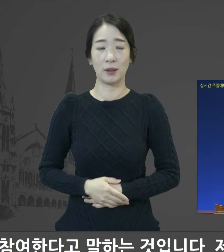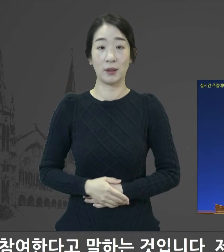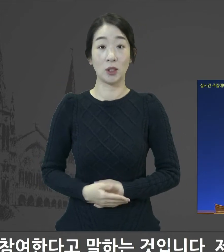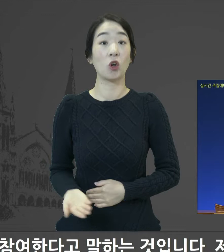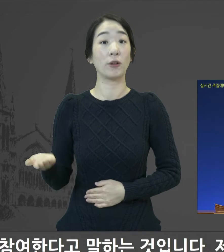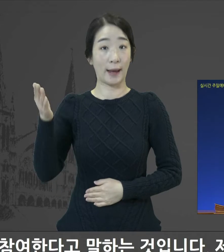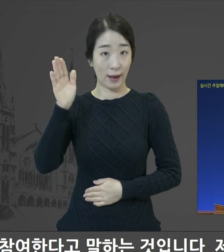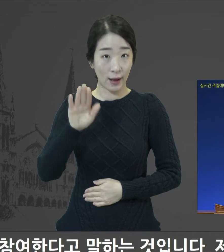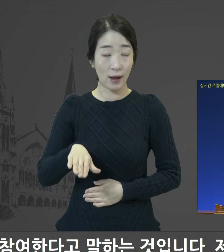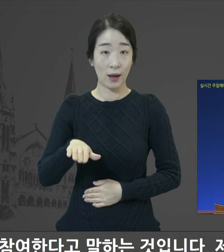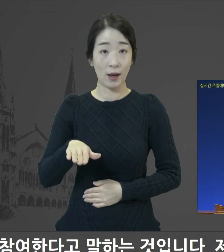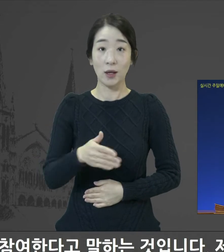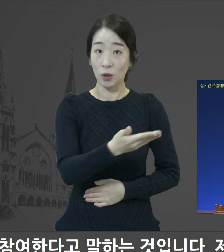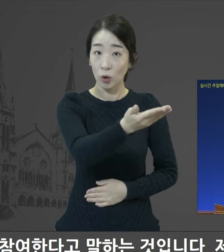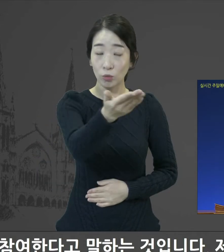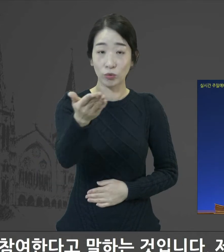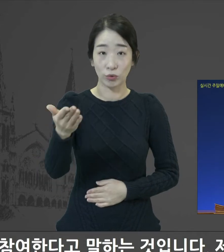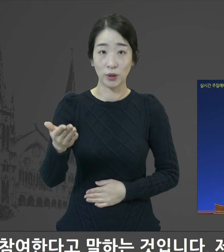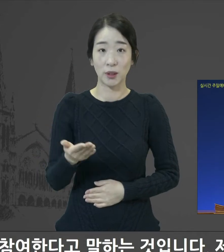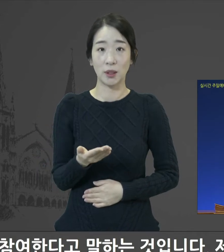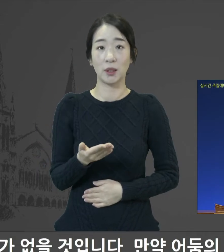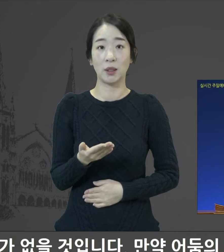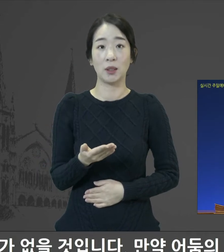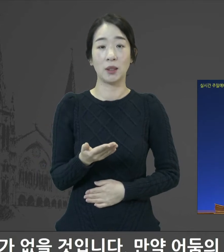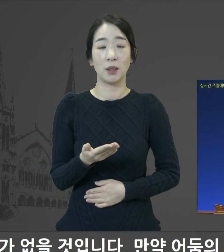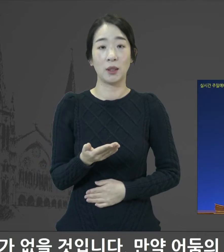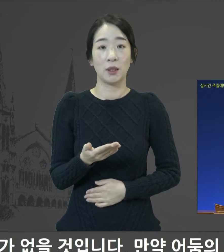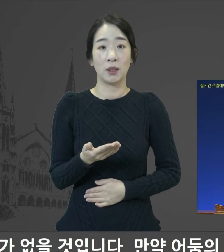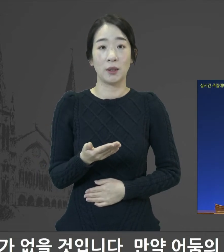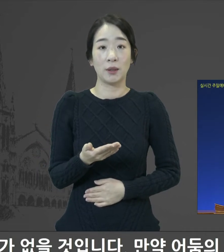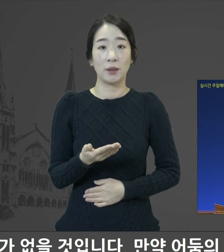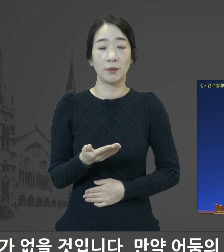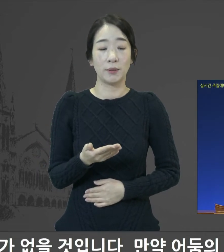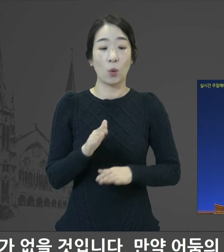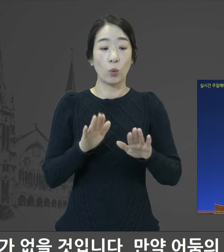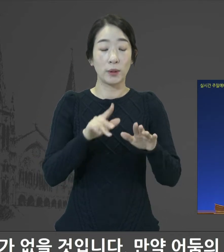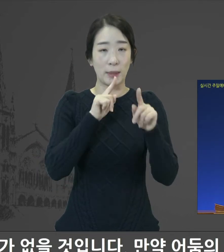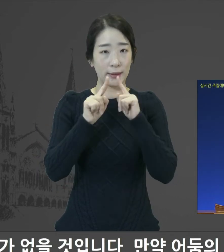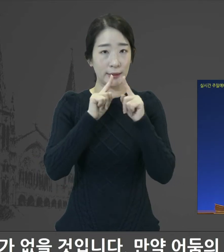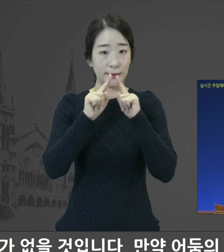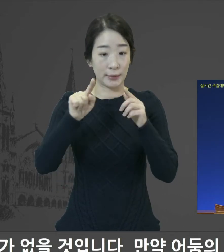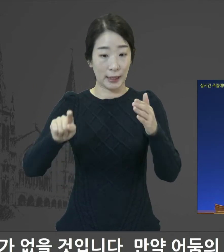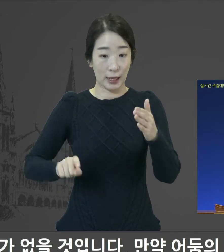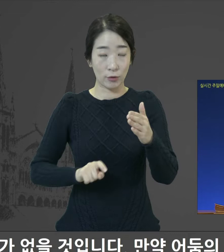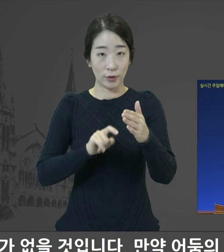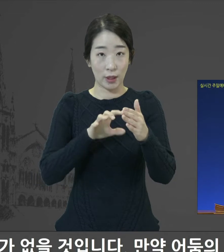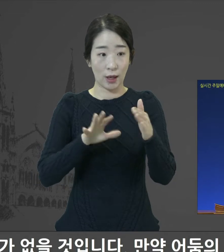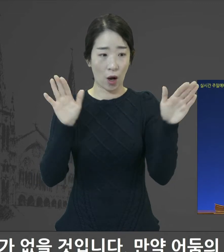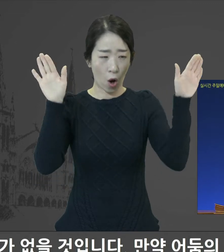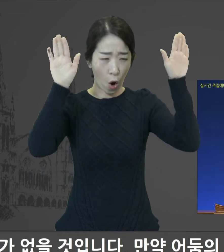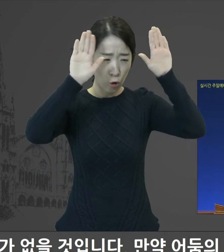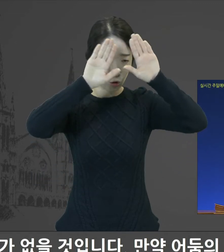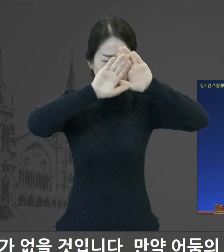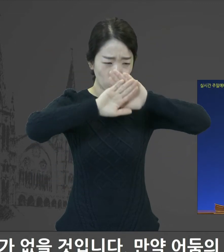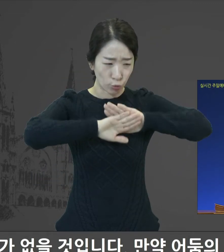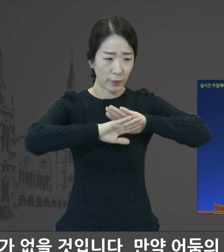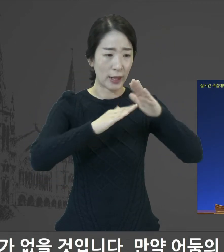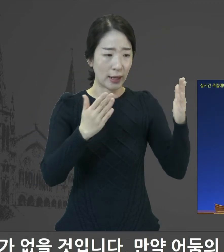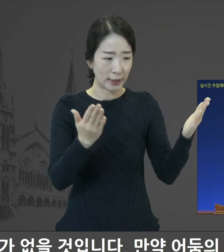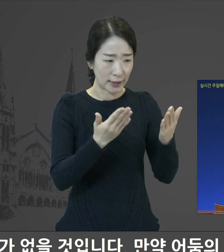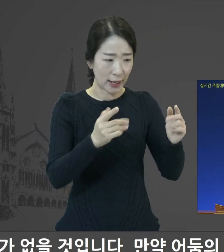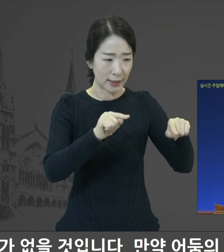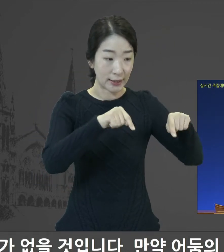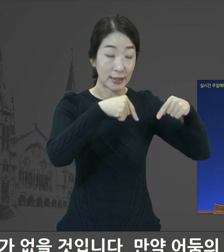근데 오늘 본문이 우리에게 탁 집어주고 있는 부분이, 어둠의 일에 참여하는 거